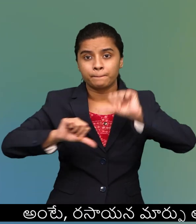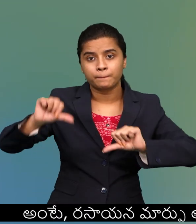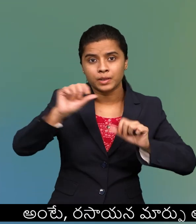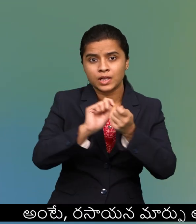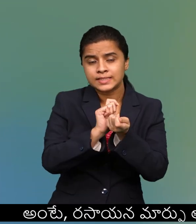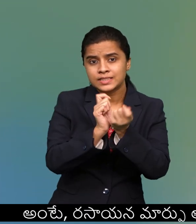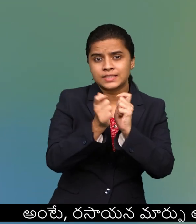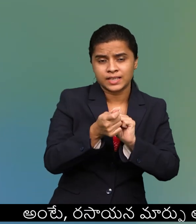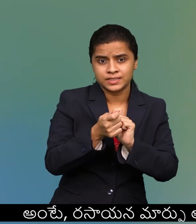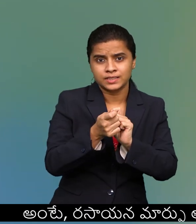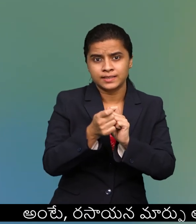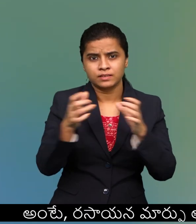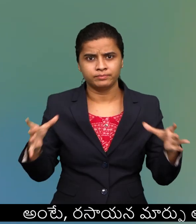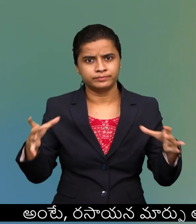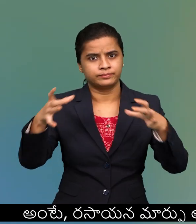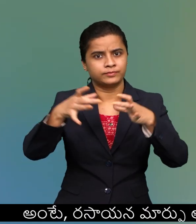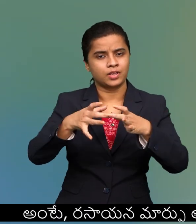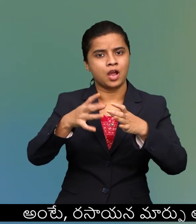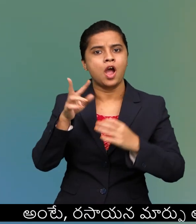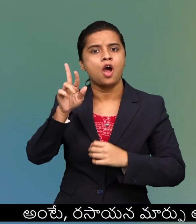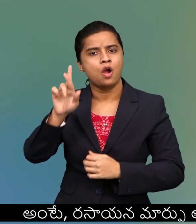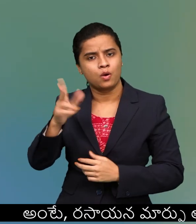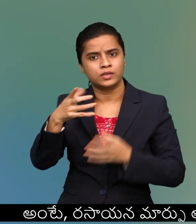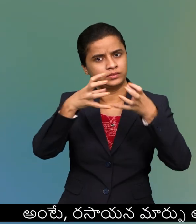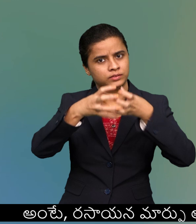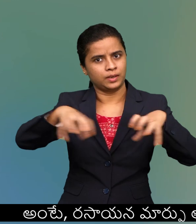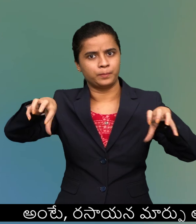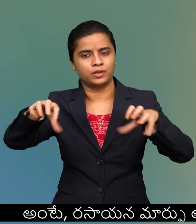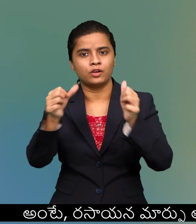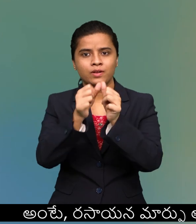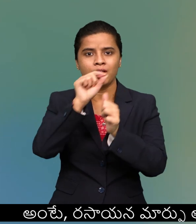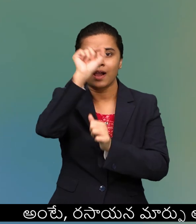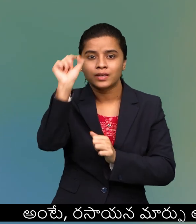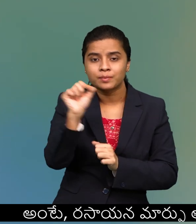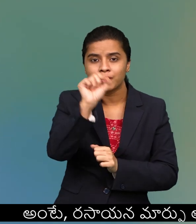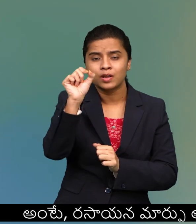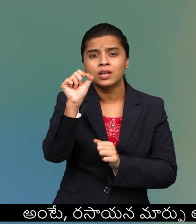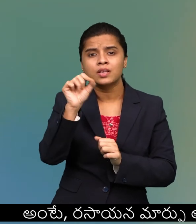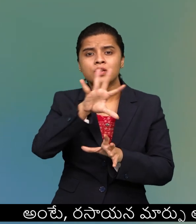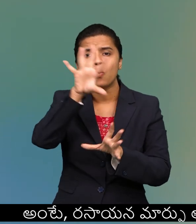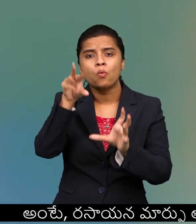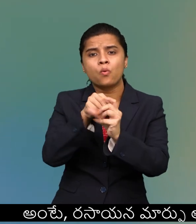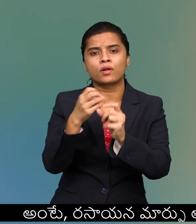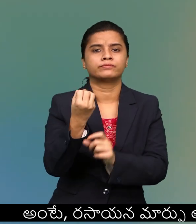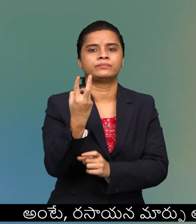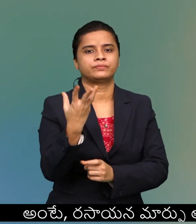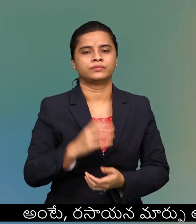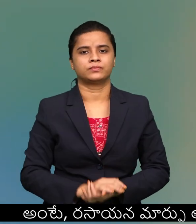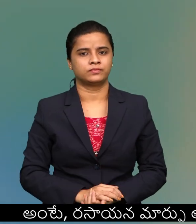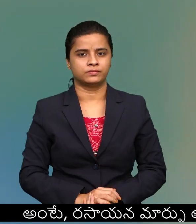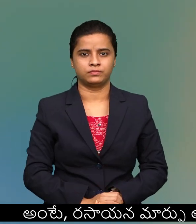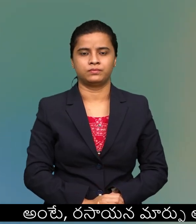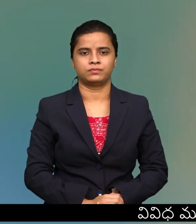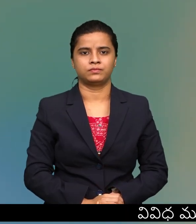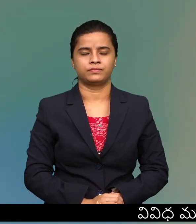అంటే రసాయన మార్పు అనేది పూర్ణ సంఖ్యలో అణువుల కలయిక లేదా విభజన.